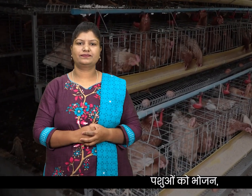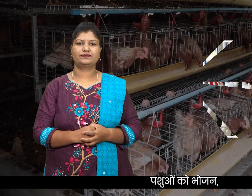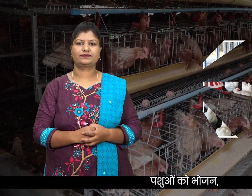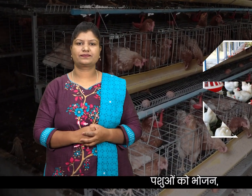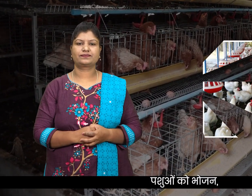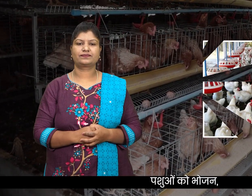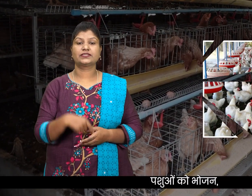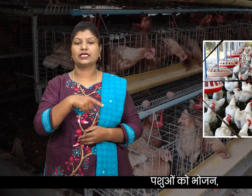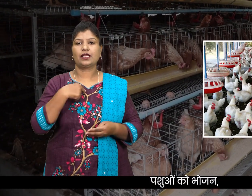पशुओं को भोजन,